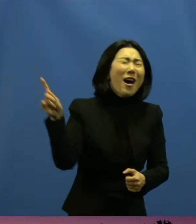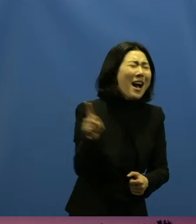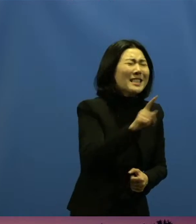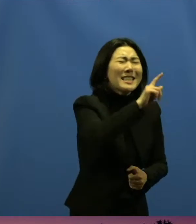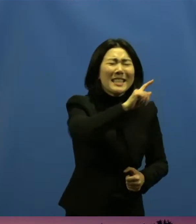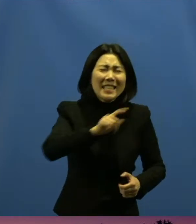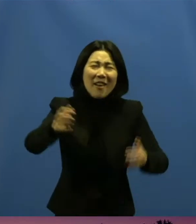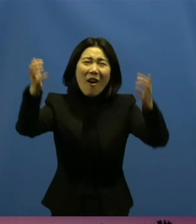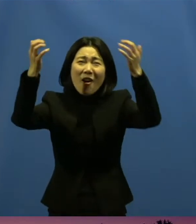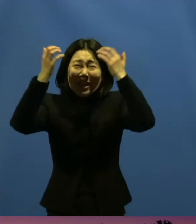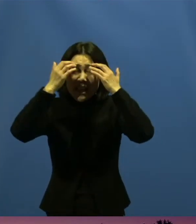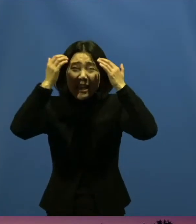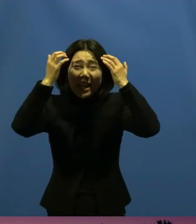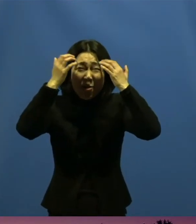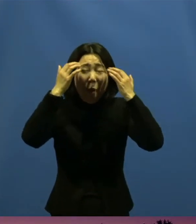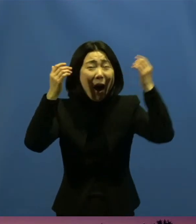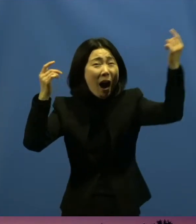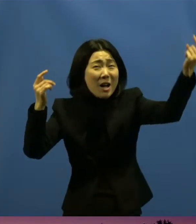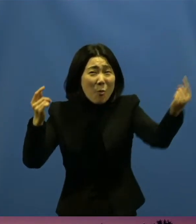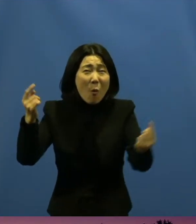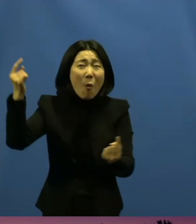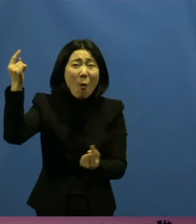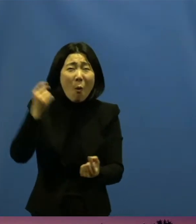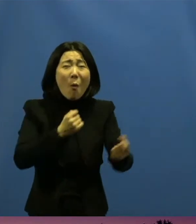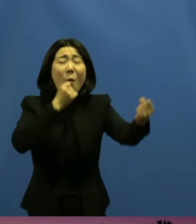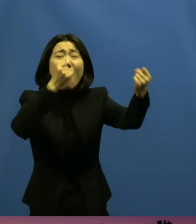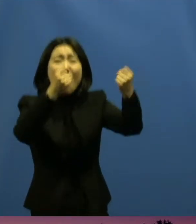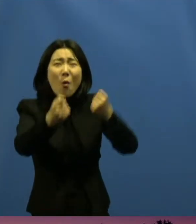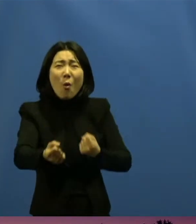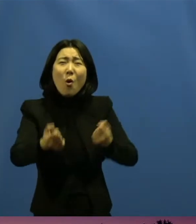어떠한 시련이 와도